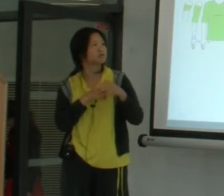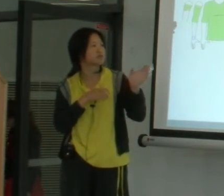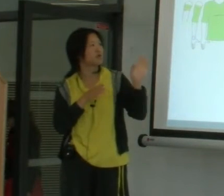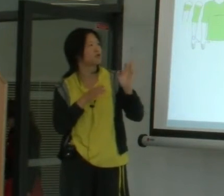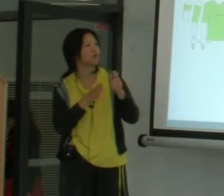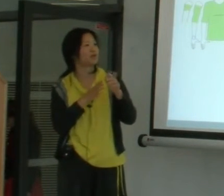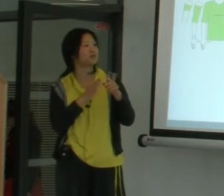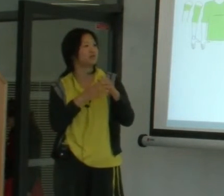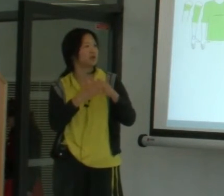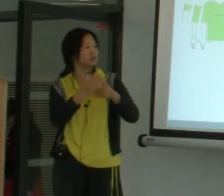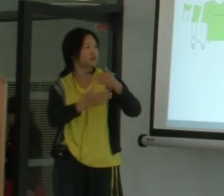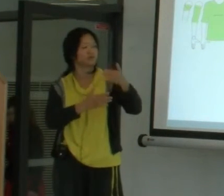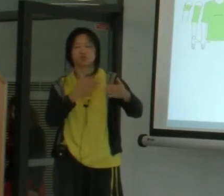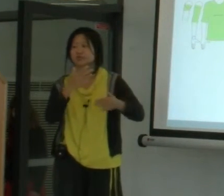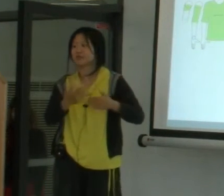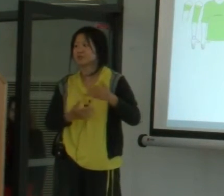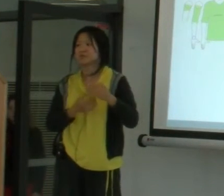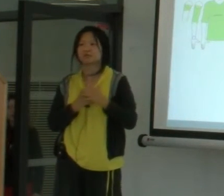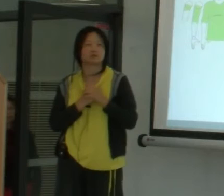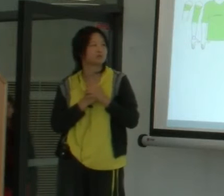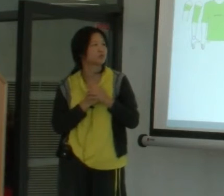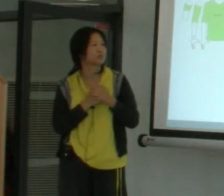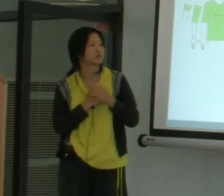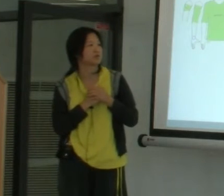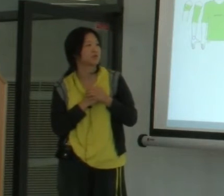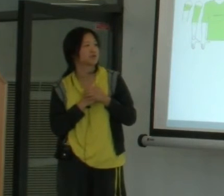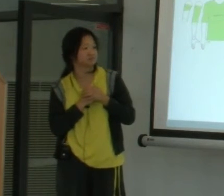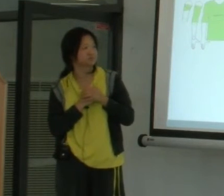oui, donc c'est pas encore parfait, hein, voilà, on avance petit à petit.